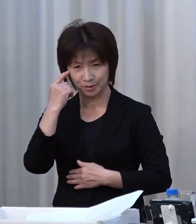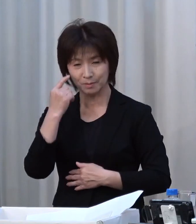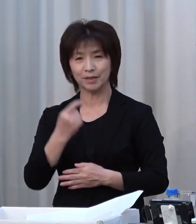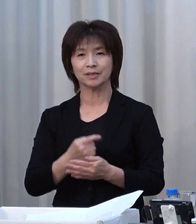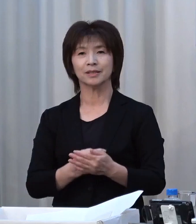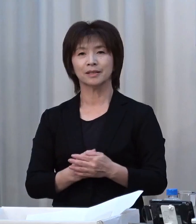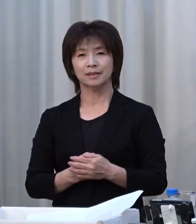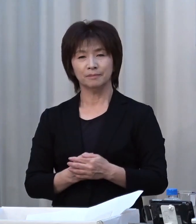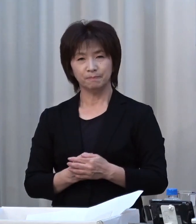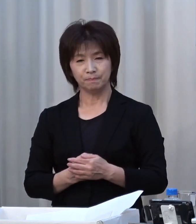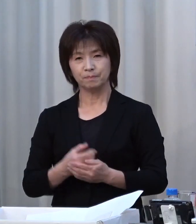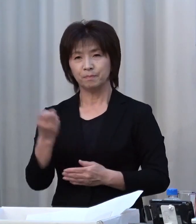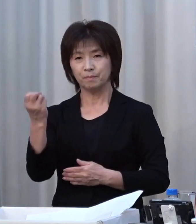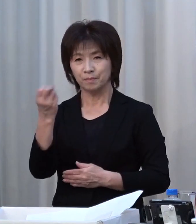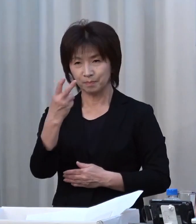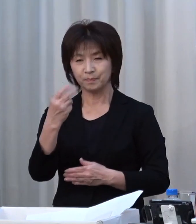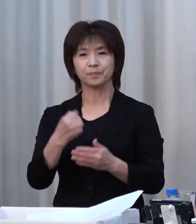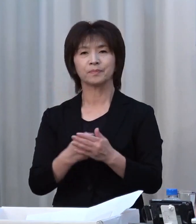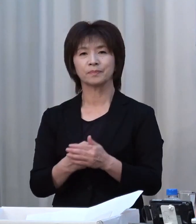ております。また、